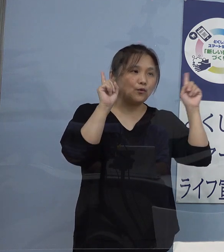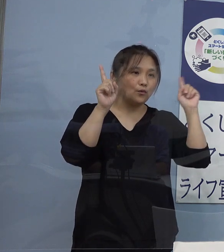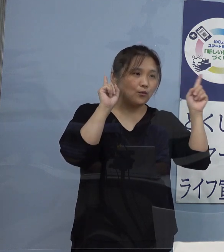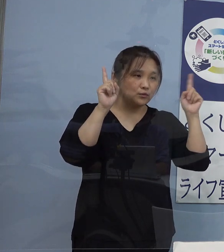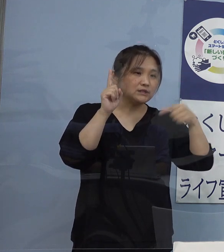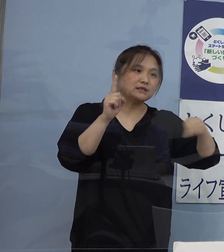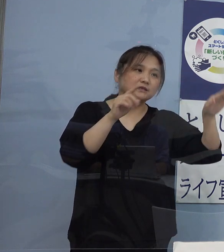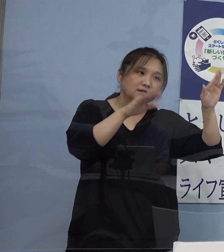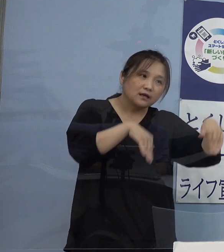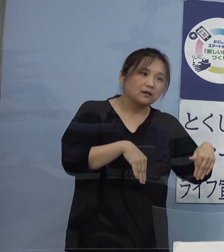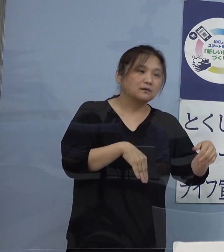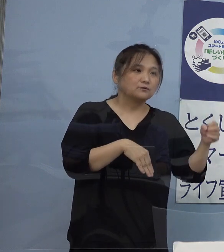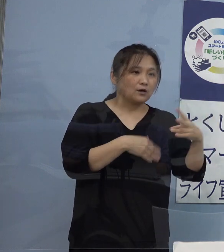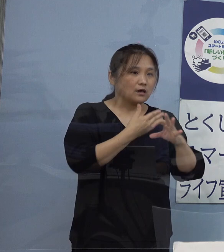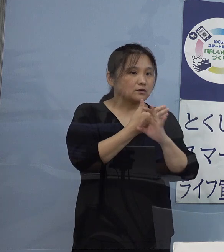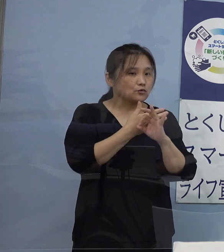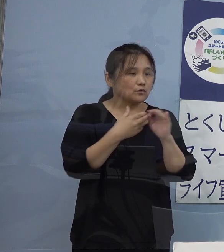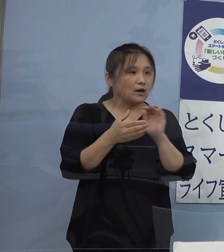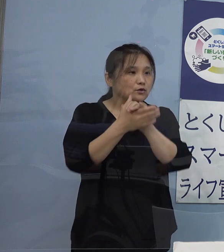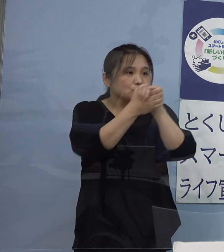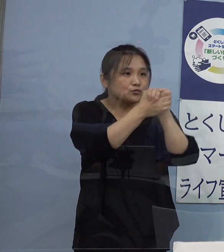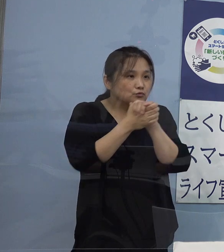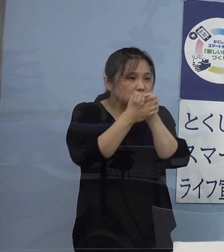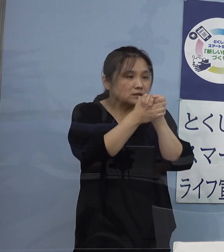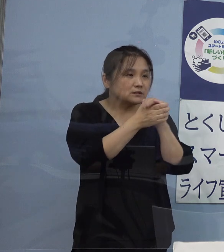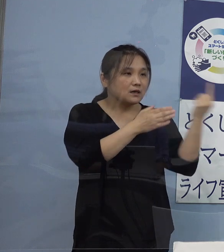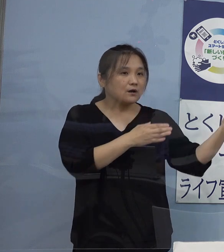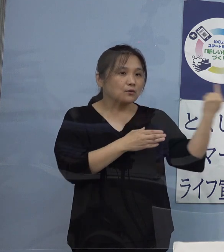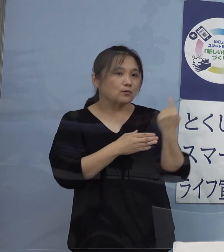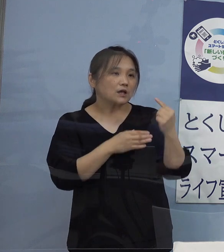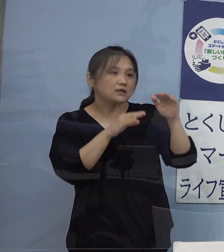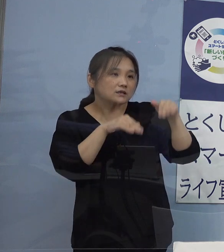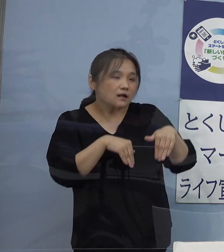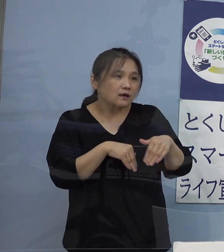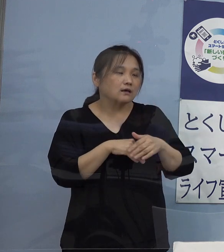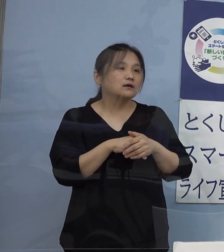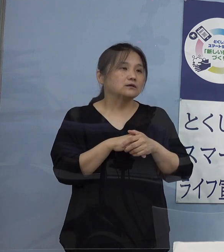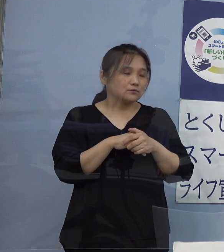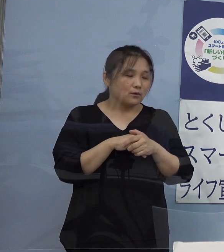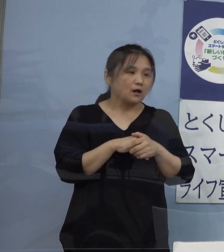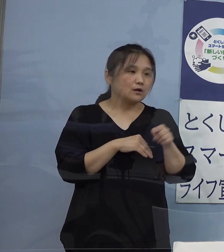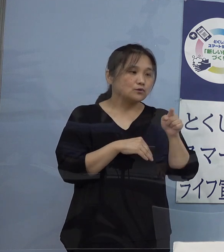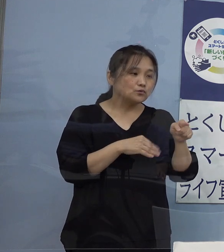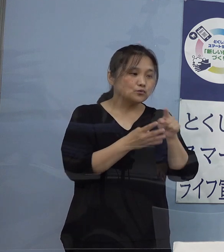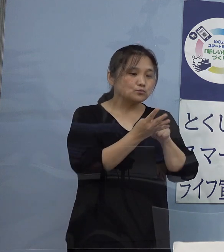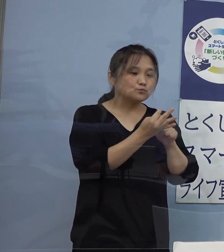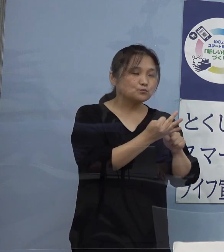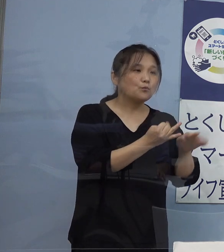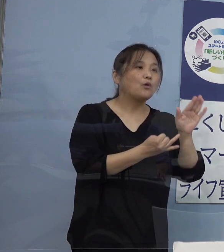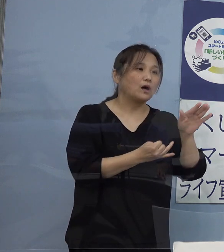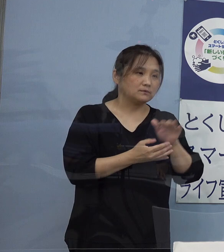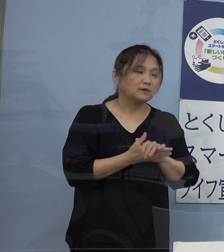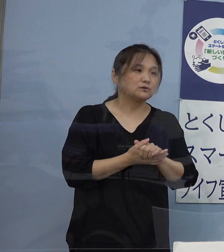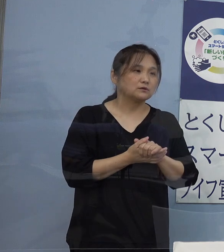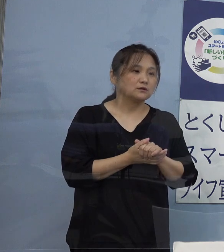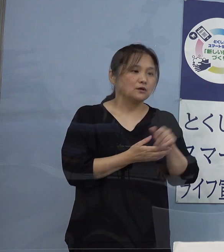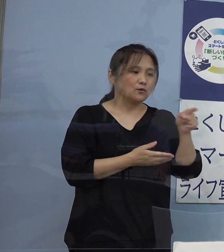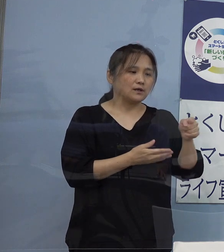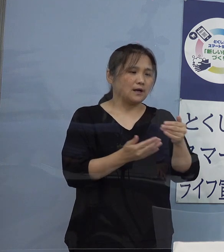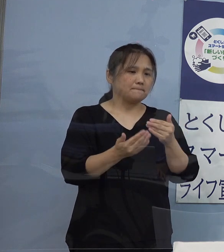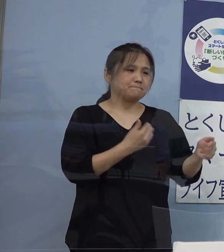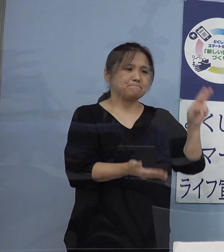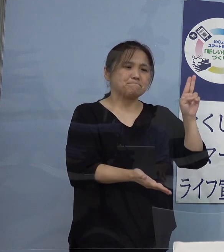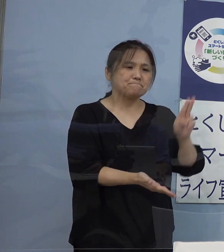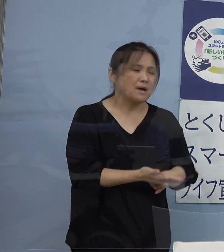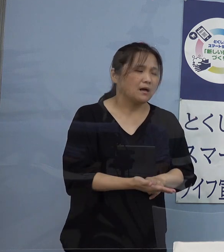友人と一緒に友人が来られてたとか、まあ、そうしたものも見受けられましたので、それが確定的であ